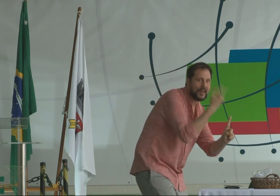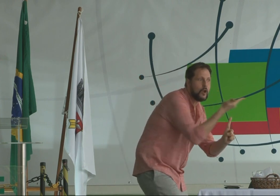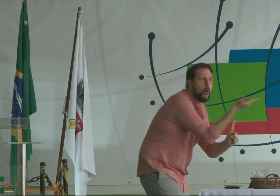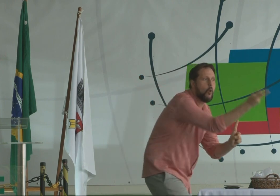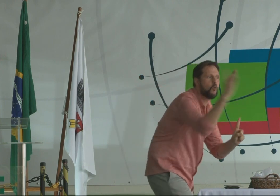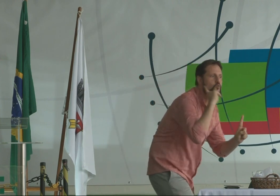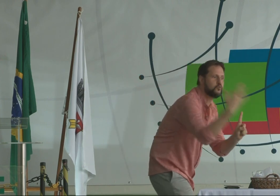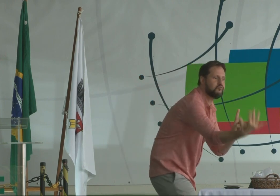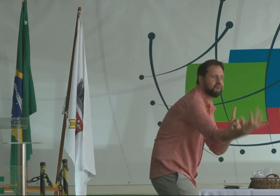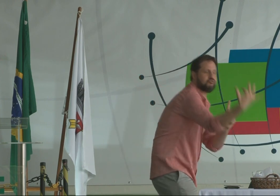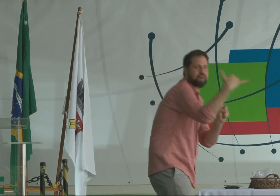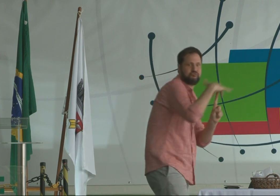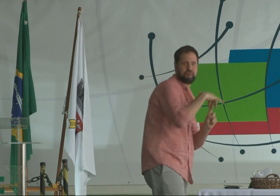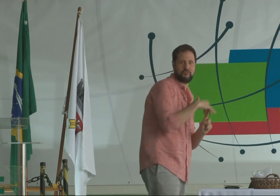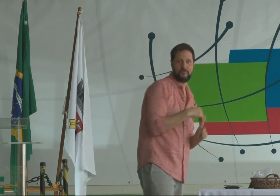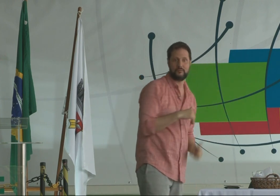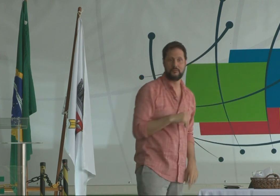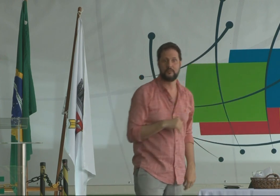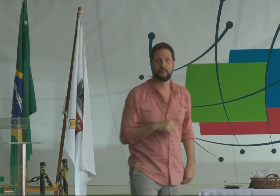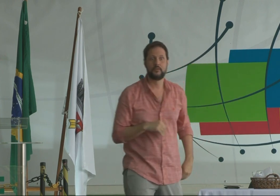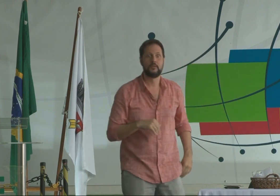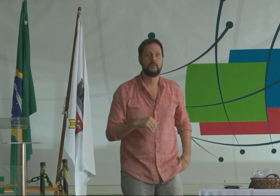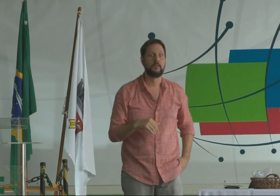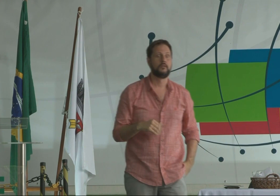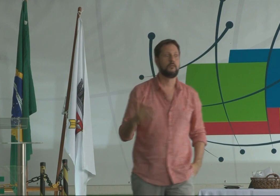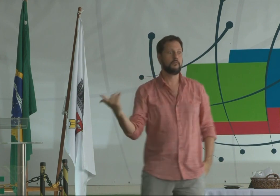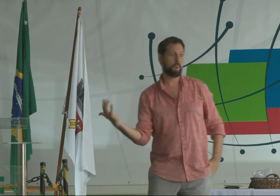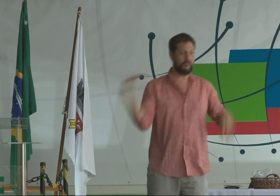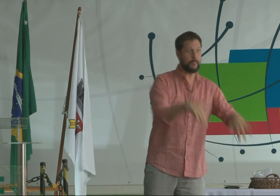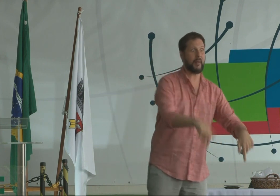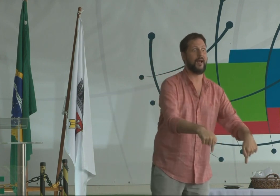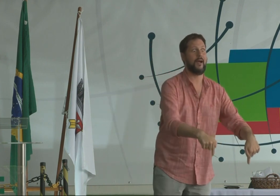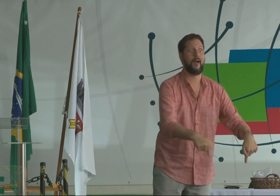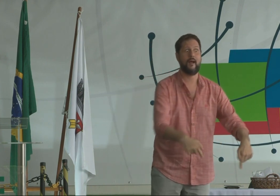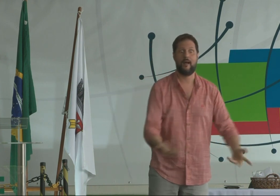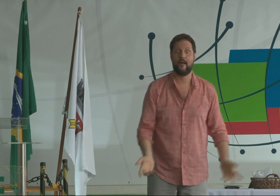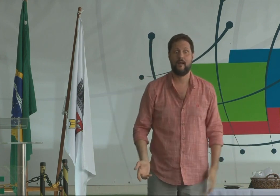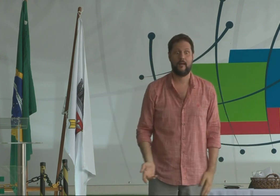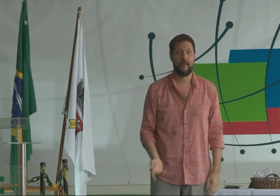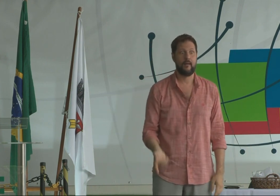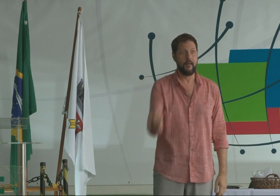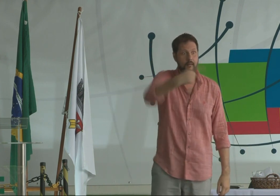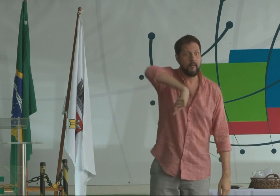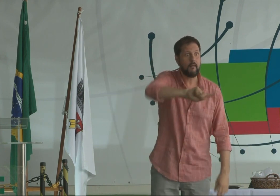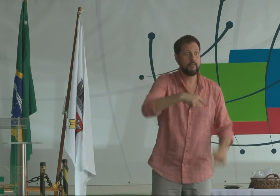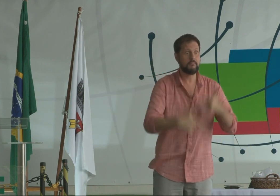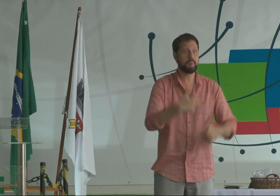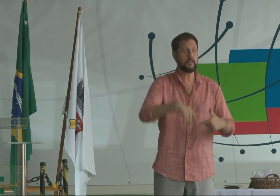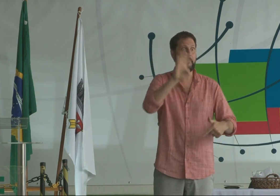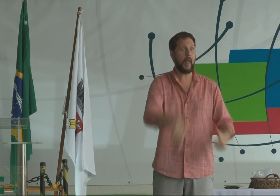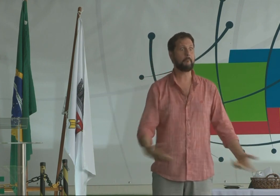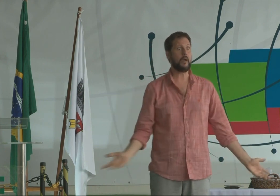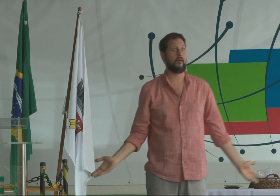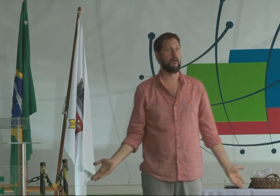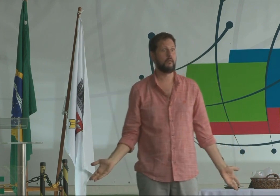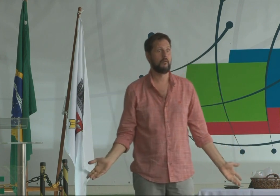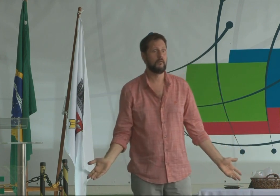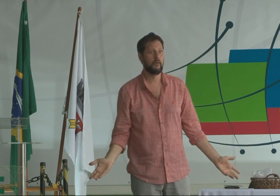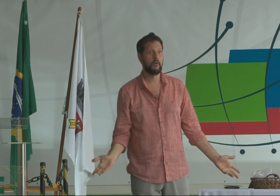E aí, o que ele vai atrair? O que vai atrair outros surdos para esse espaço? Para participar aqui nesse espaço? E aí, vamos trabalhar para isso também.